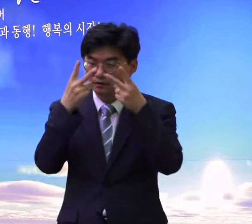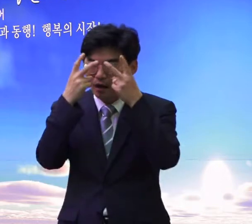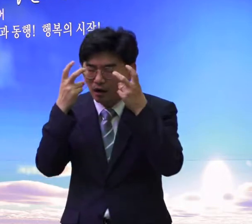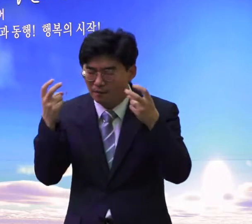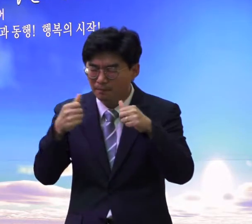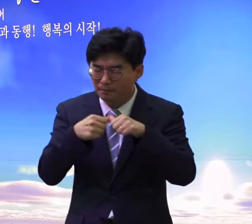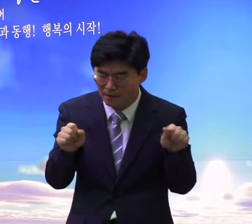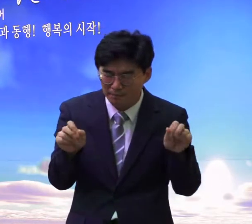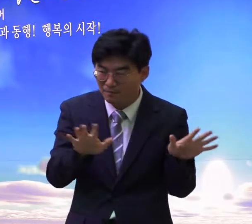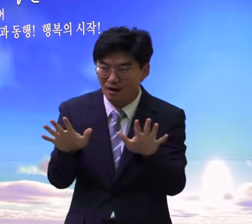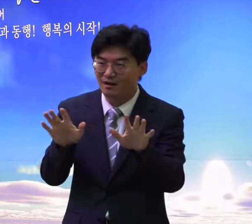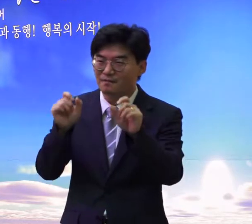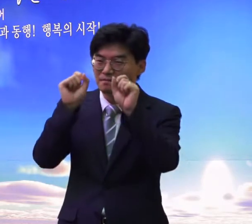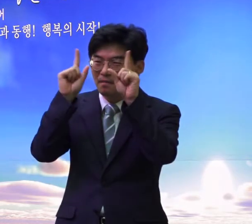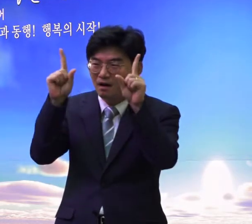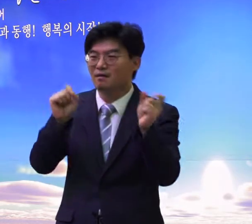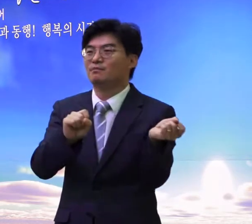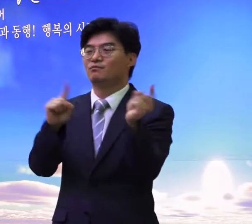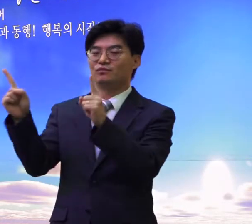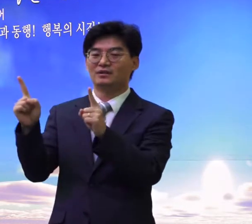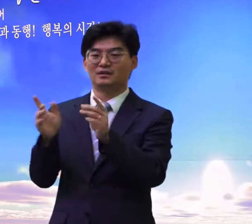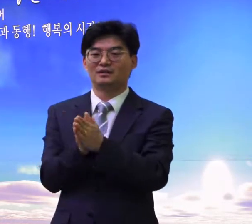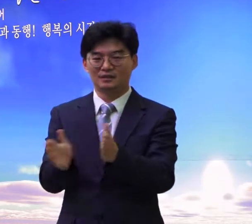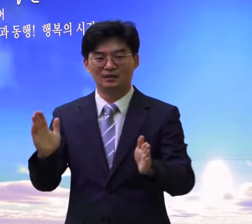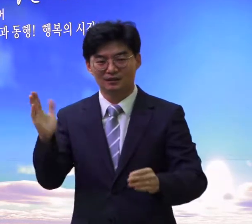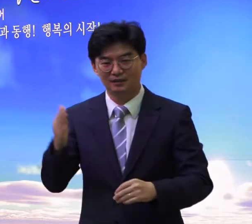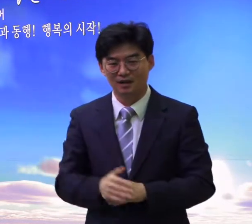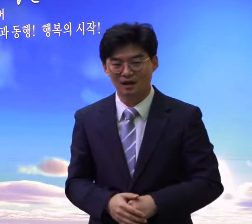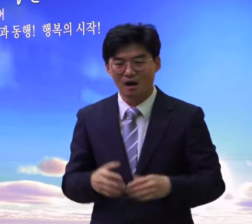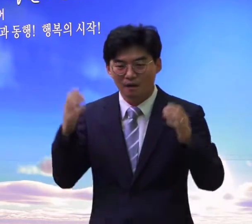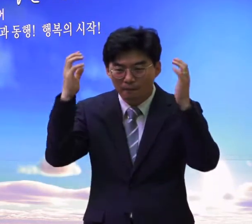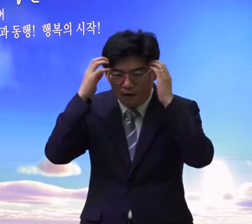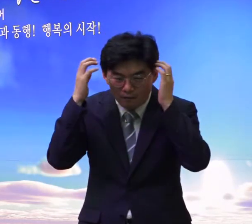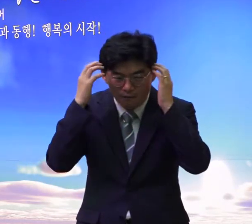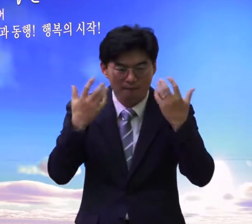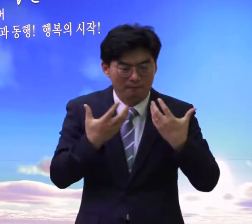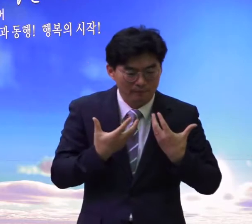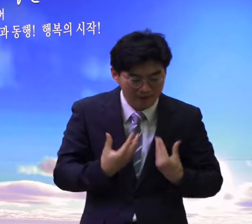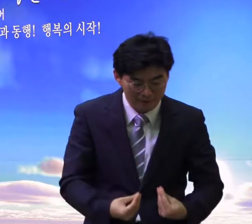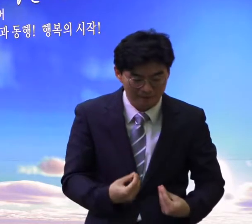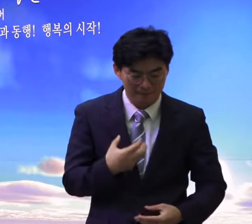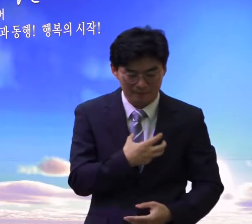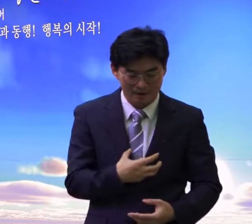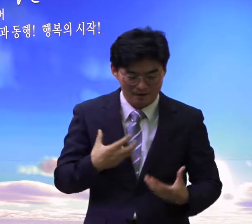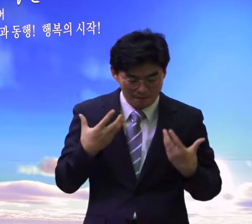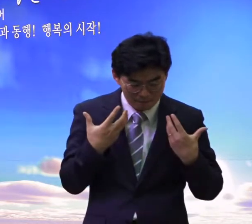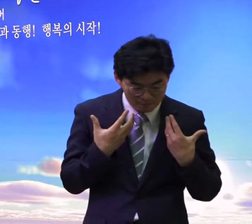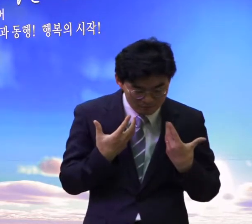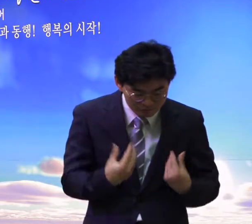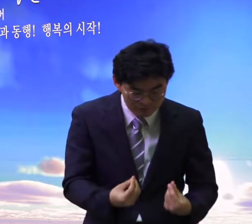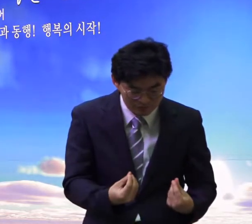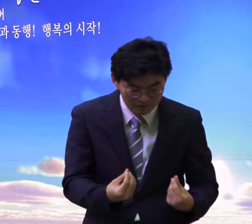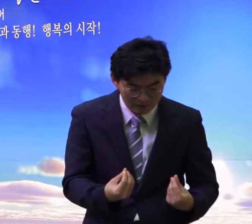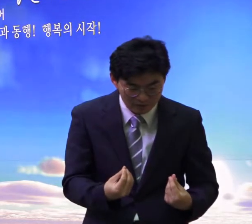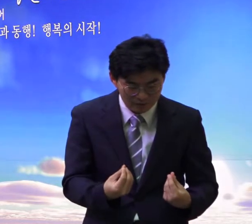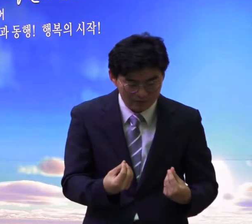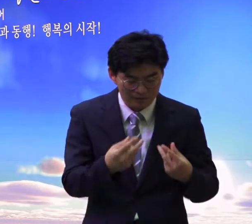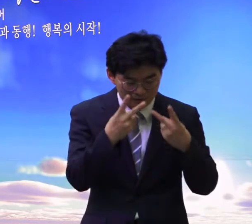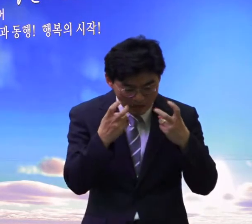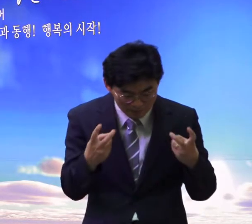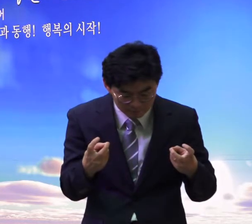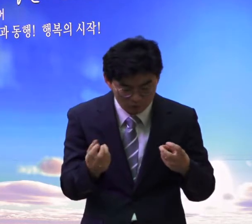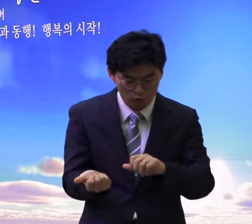것입니다. 어려운 형편 때문에 낙심하고 좌절하고 무너진 영혼이 깨어나겠다.